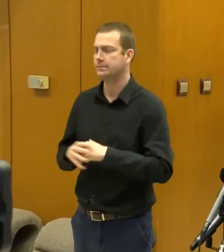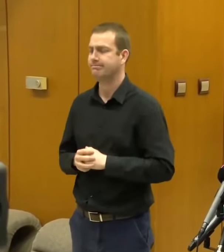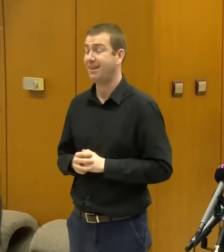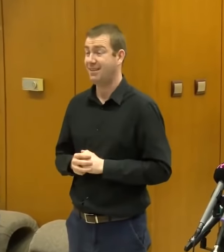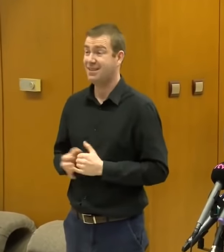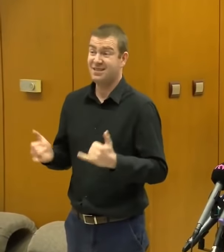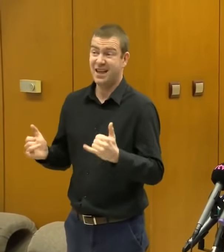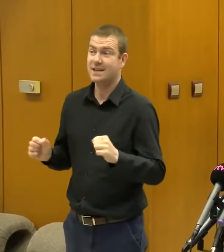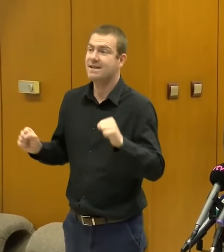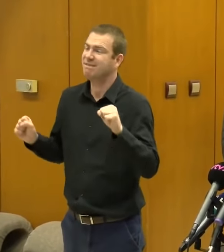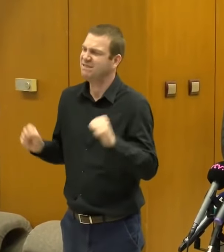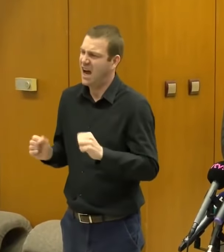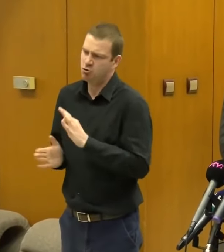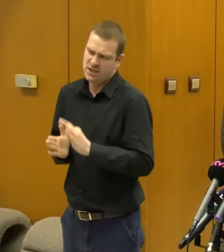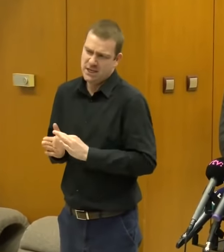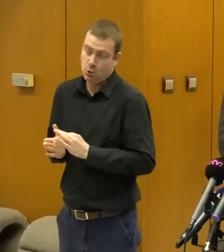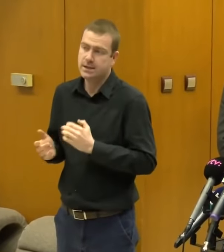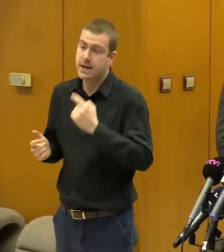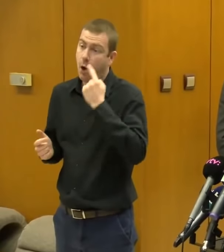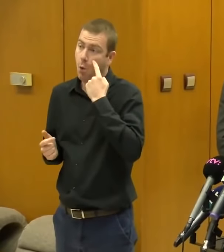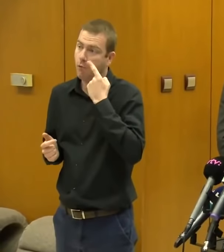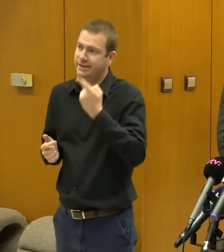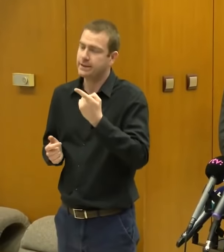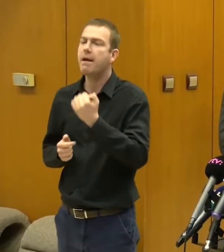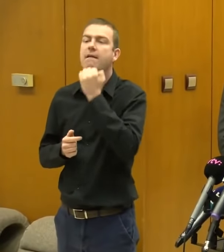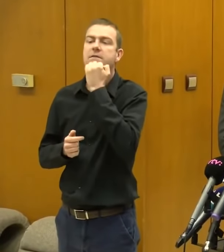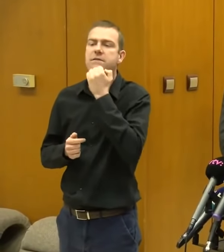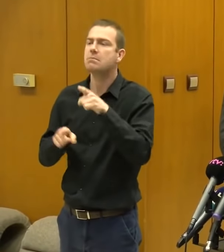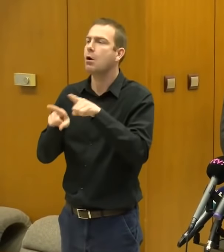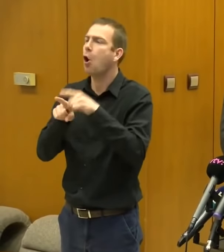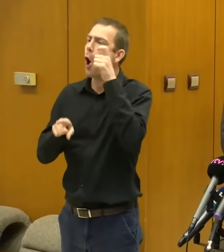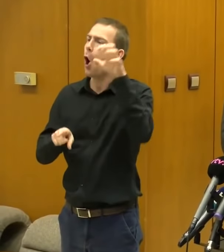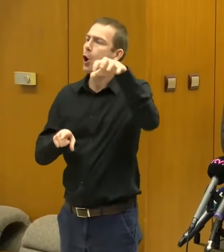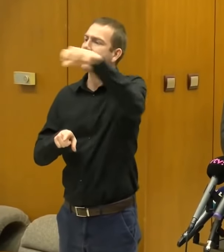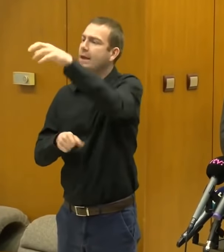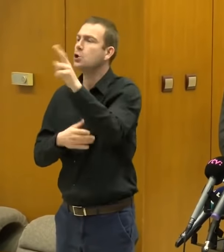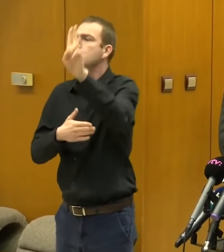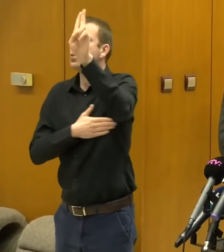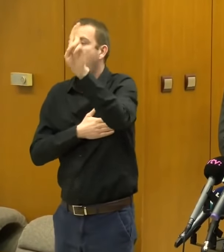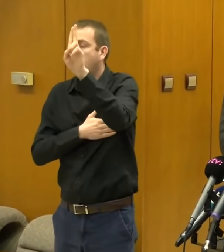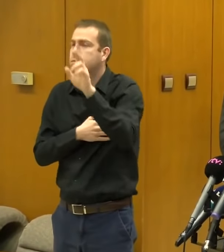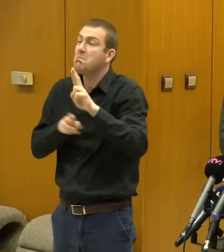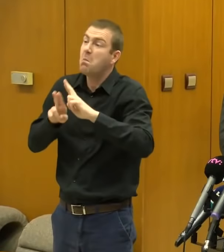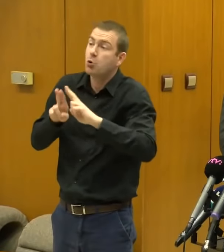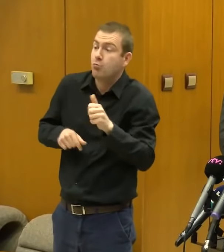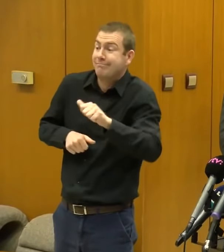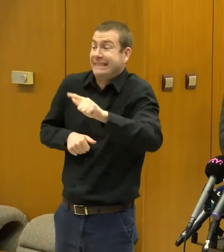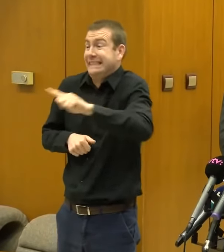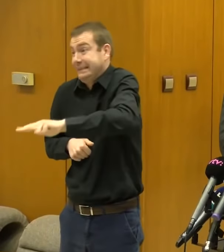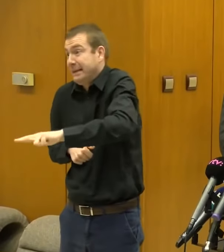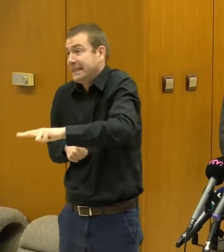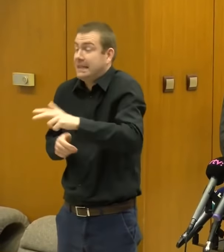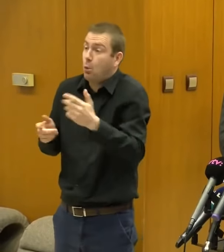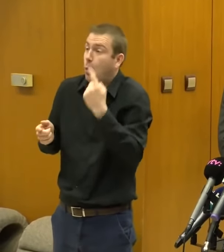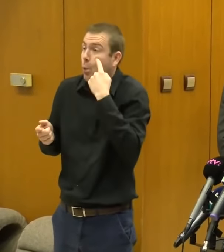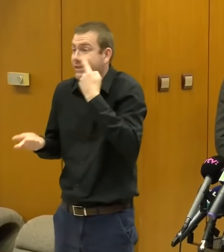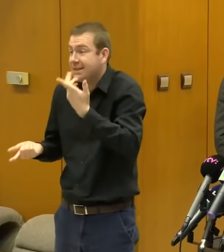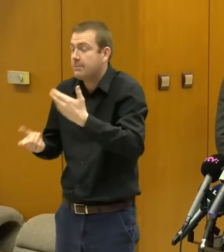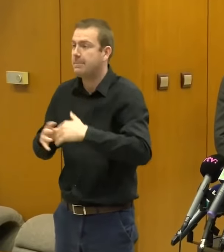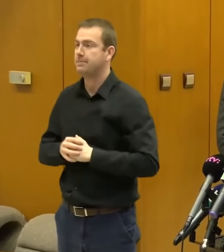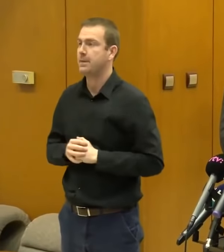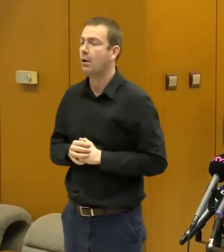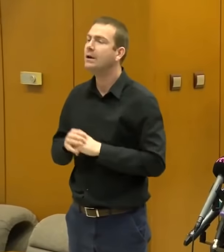skutočne urgentná situácia, tak tieto firmy a inštitúcie slúbili, že to môže byť do niekoľkých mesiacov. Čo sa týka lieku,